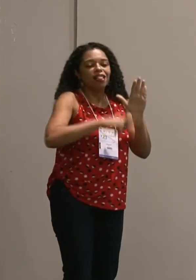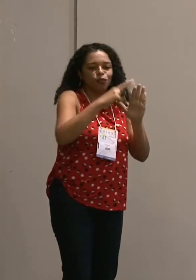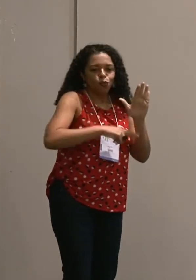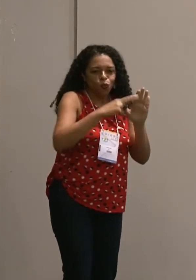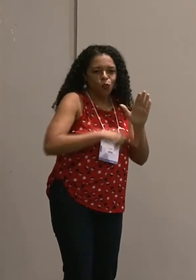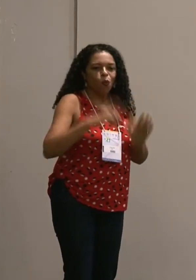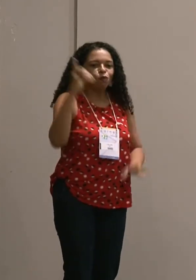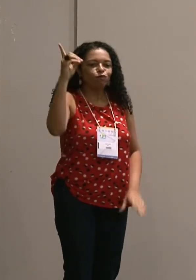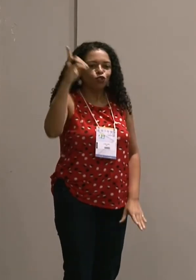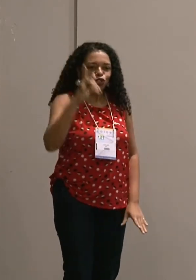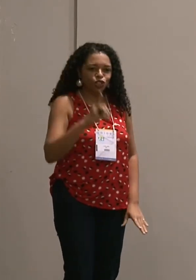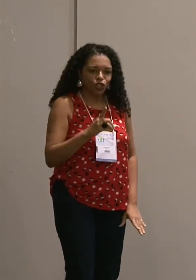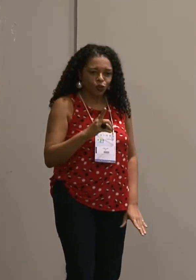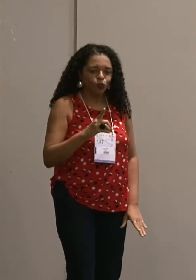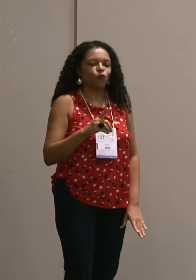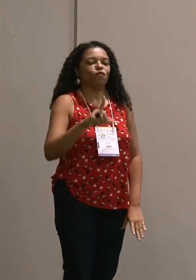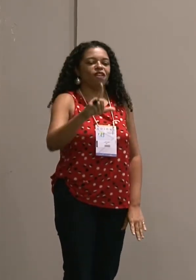e os relatórios